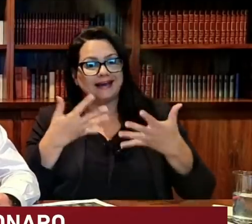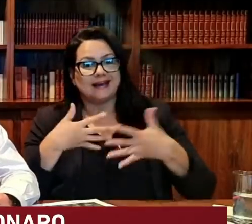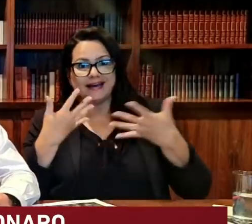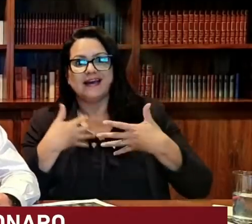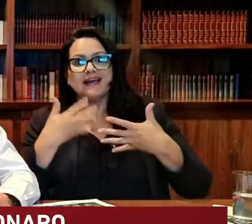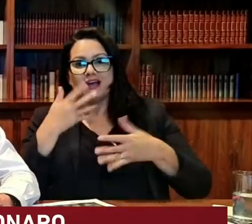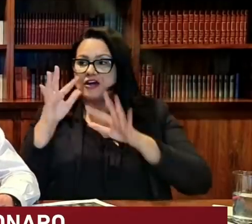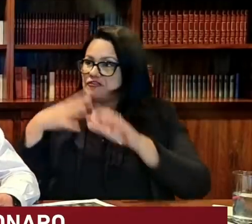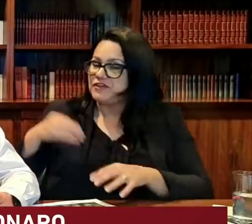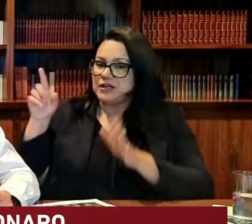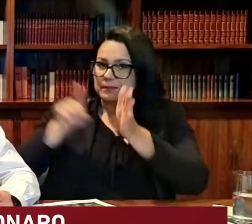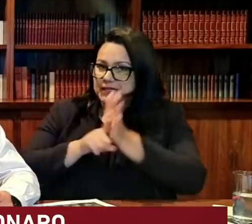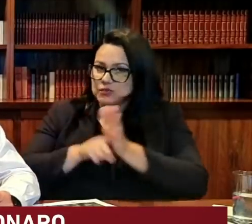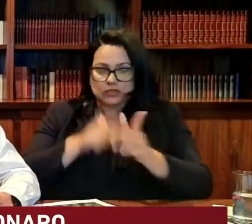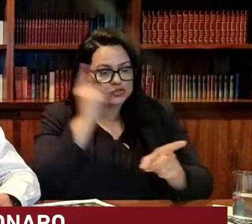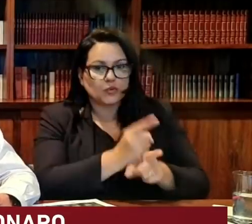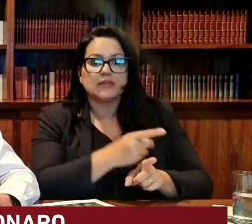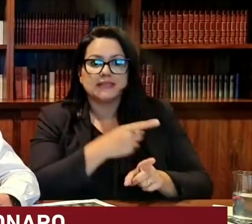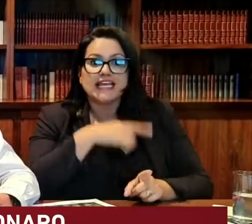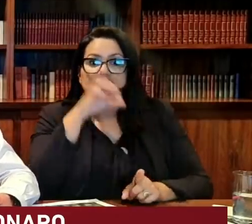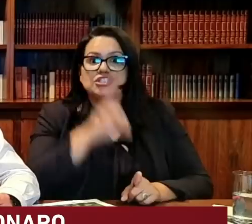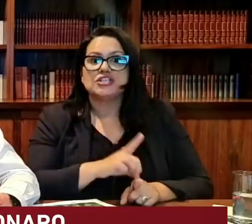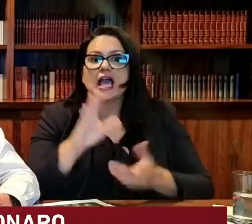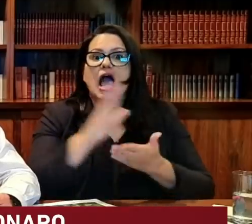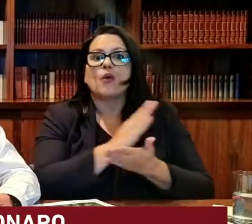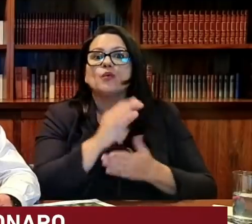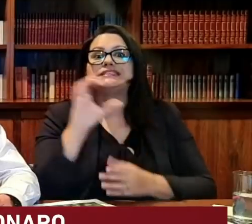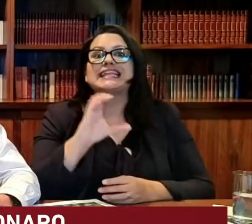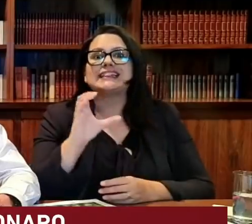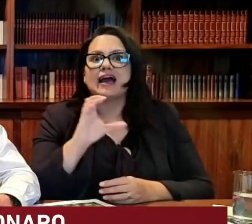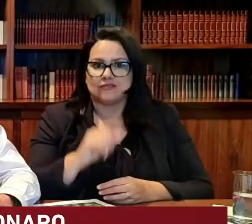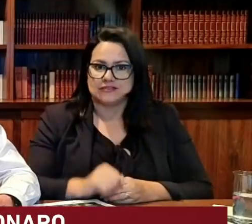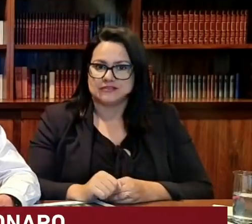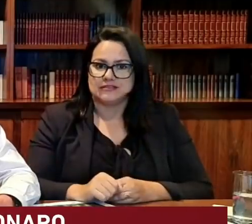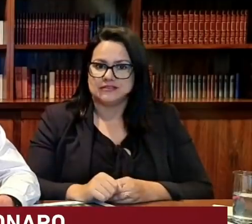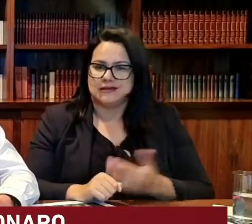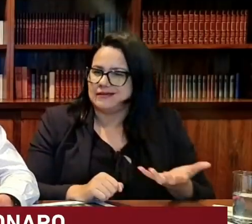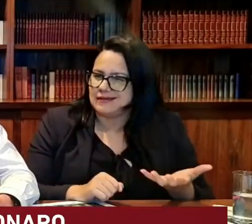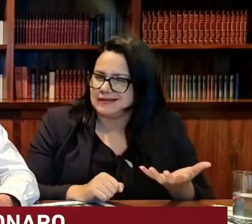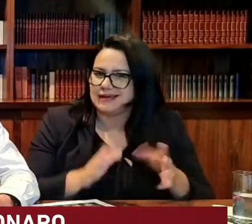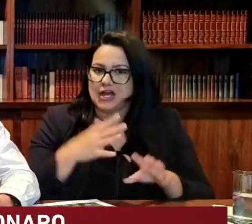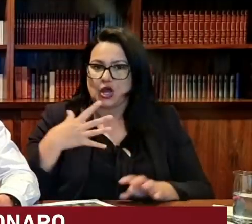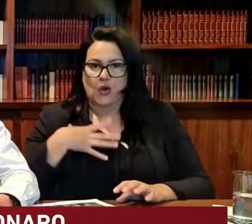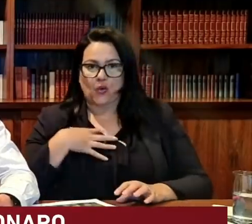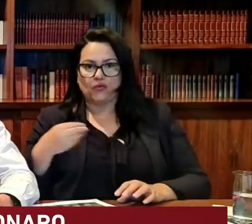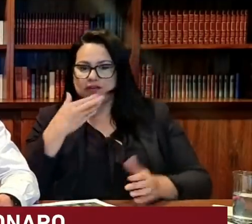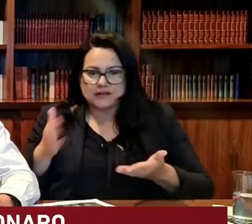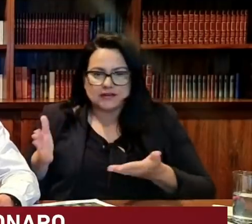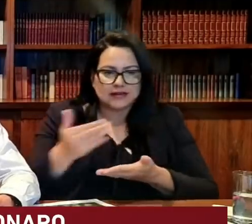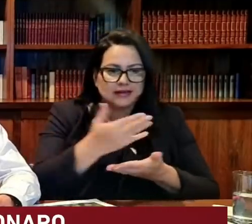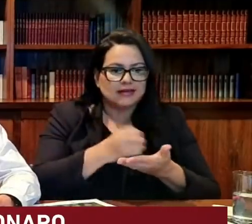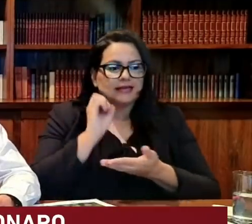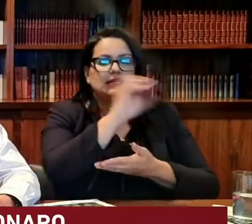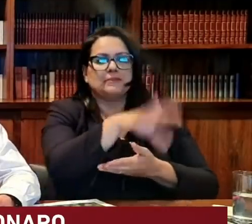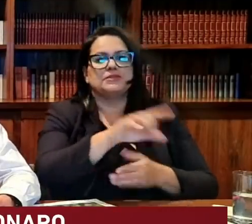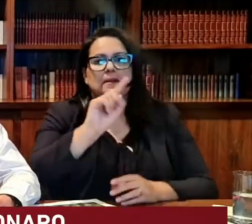empolgada, né? Os filhos consultaram e viu que ela tinha direito a alguns centavos. Então, em tom de deboche, os filhos fazem uma vaquinha, depositam R$1.000 na